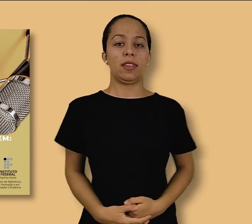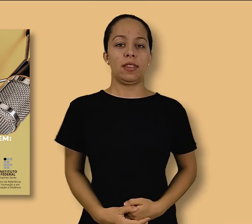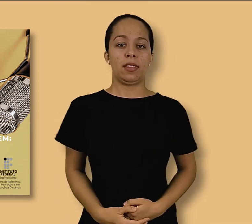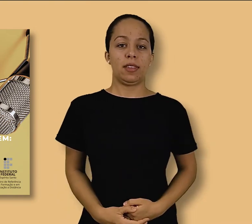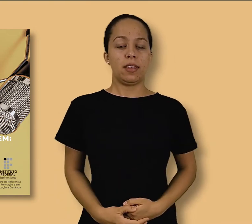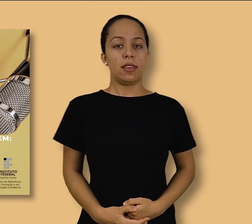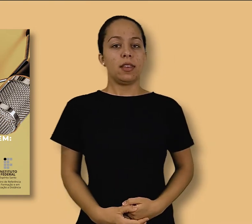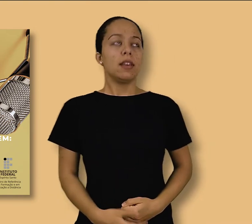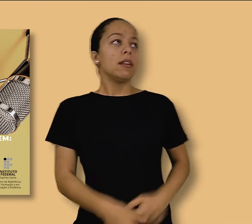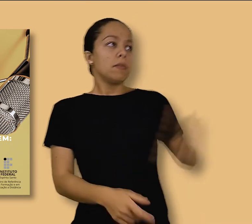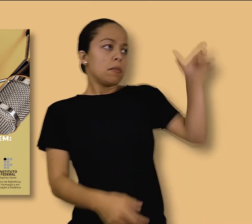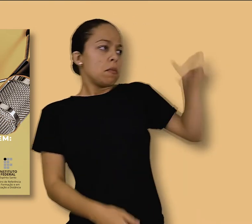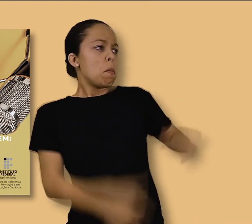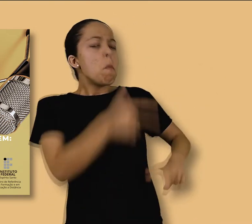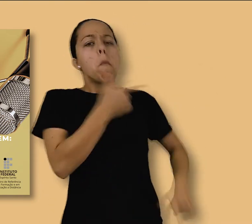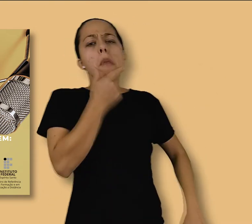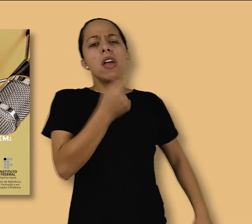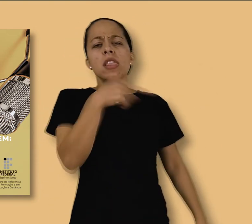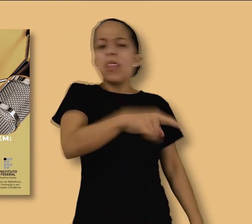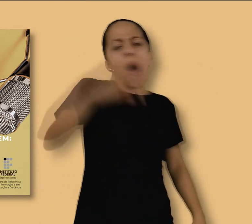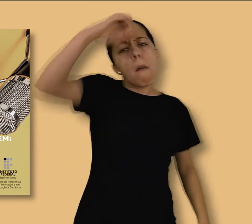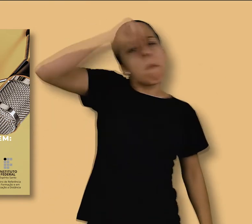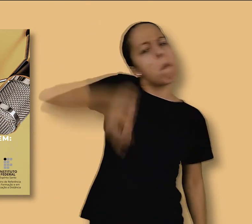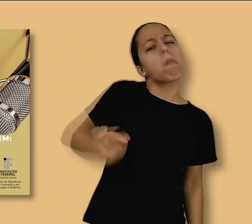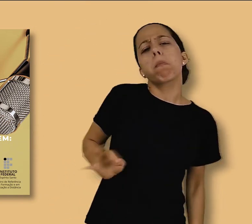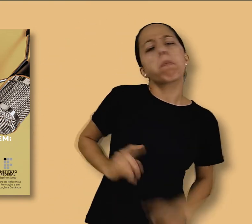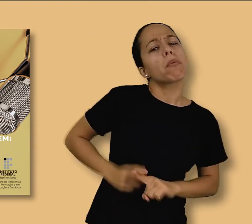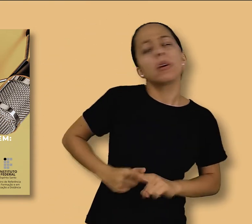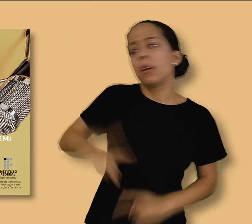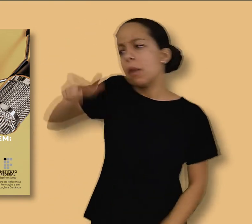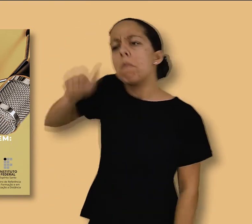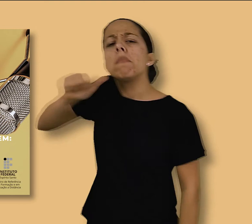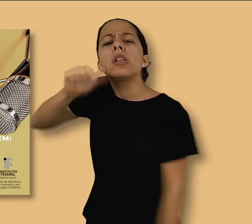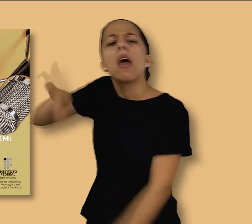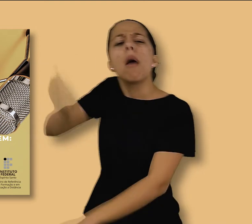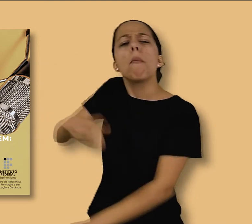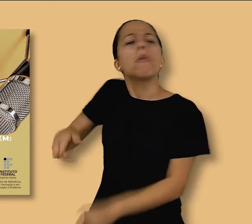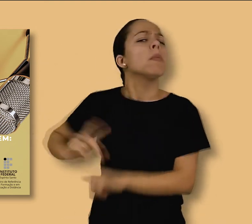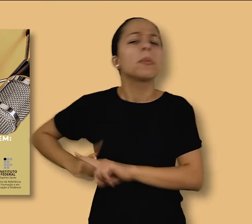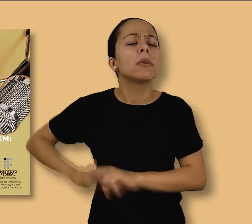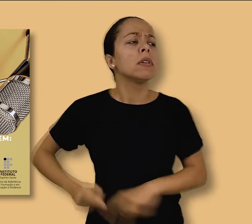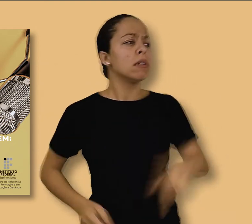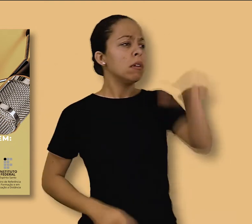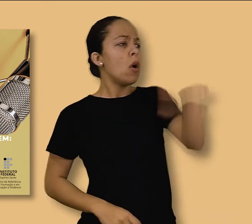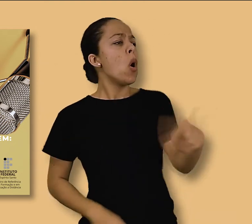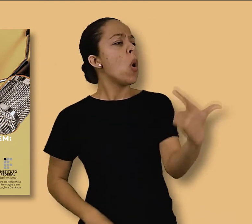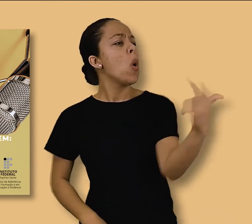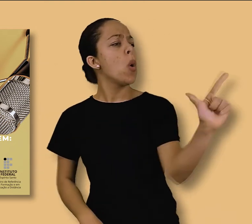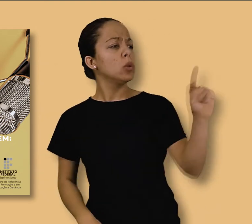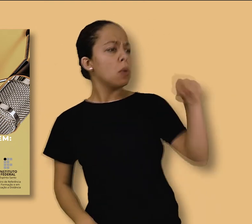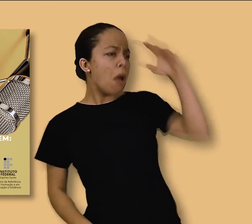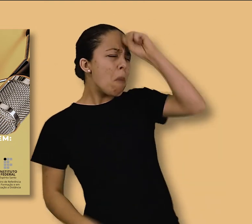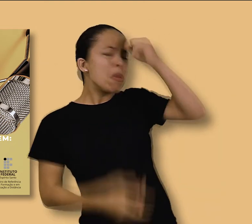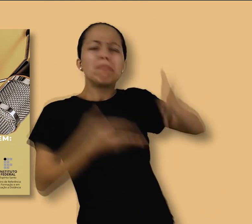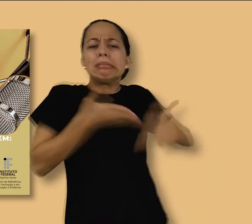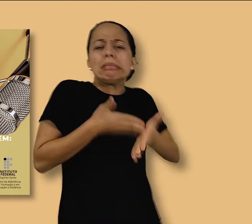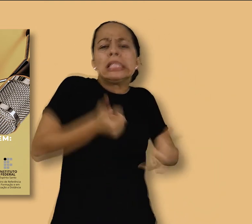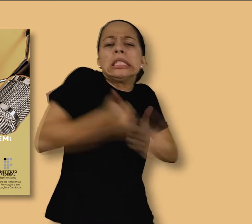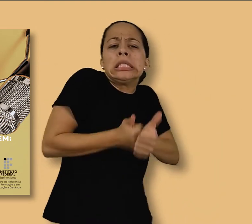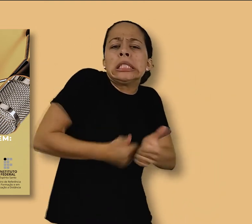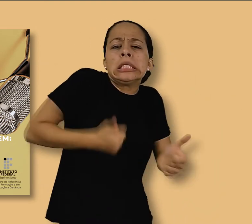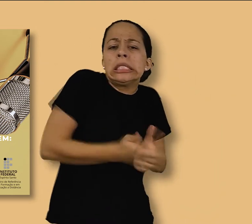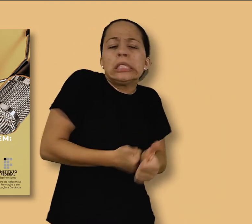deparamos com a questão por que que o João não aprende Porque que a Maria reprovou por quê que o José não consegue aprender